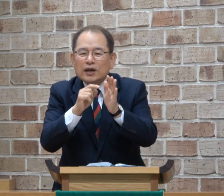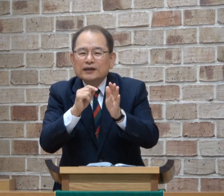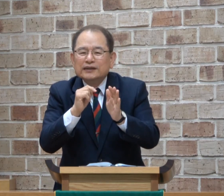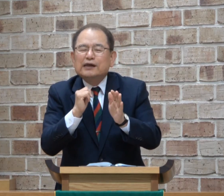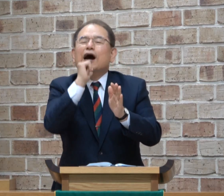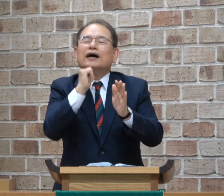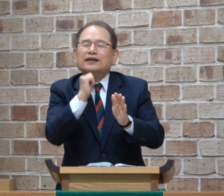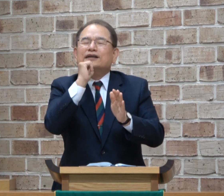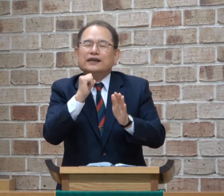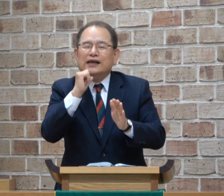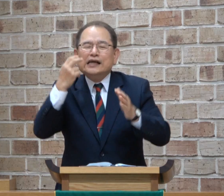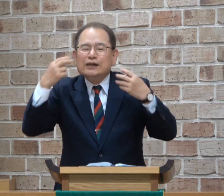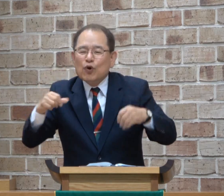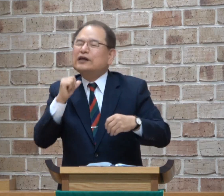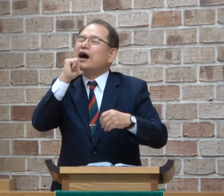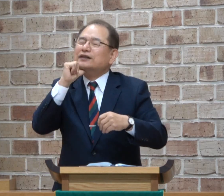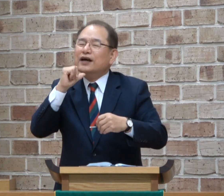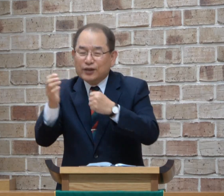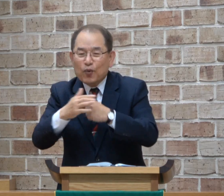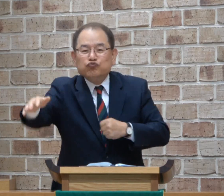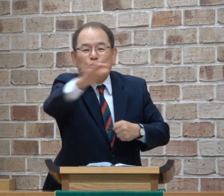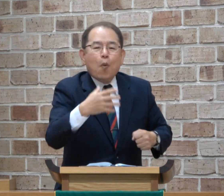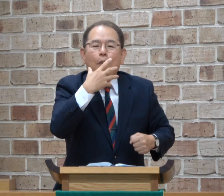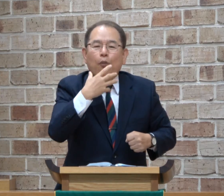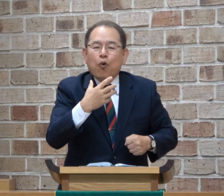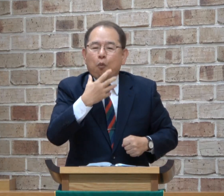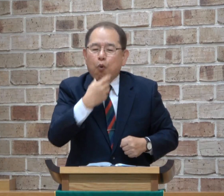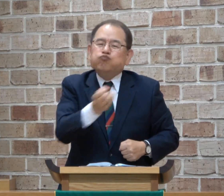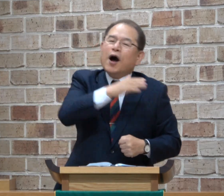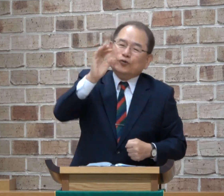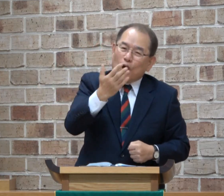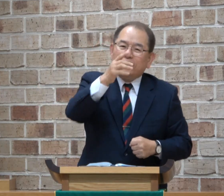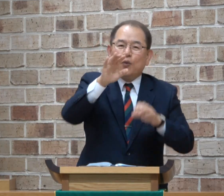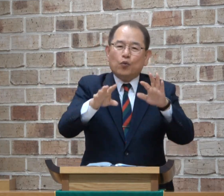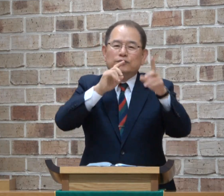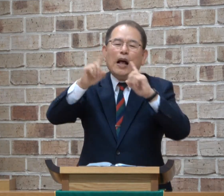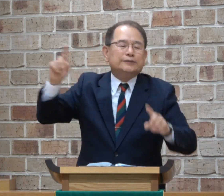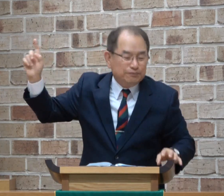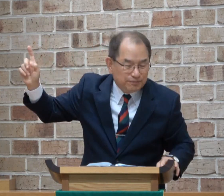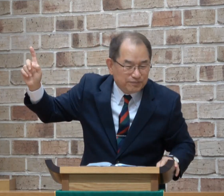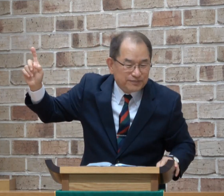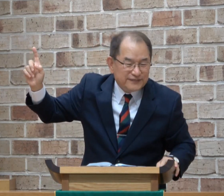가난하게 되셨다는 것, 그래서 우리가 부요하게 됐다는 말씀은 예수님의 고난의 십자가로